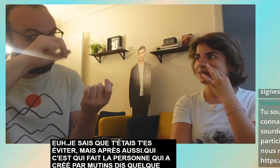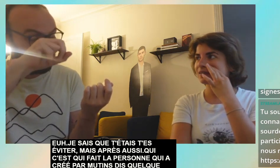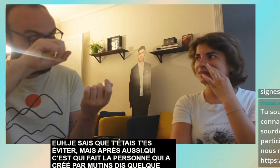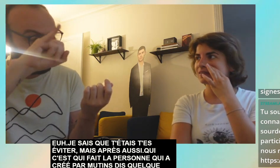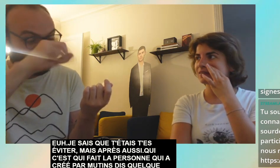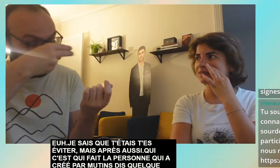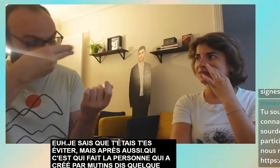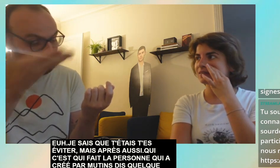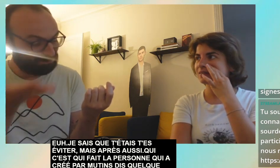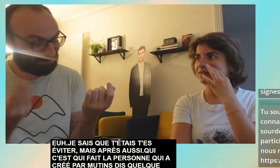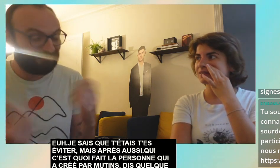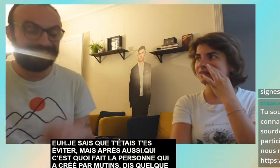Saint-Antonin.